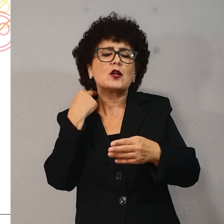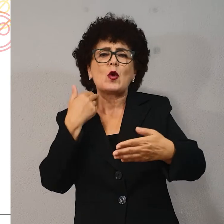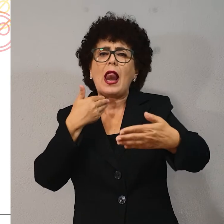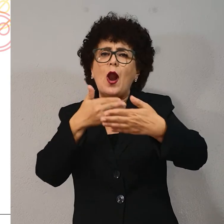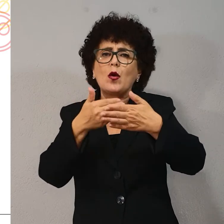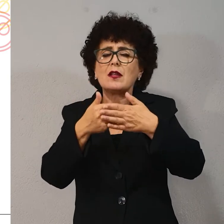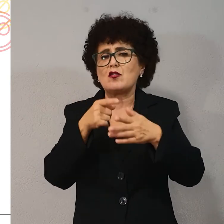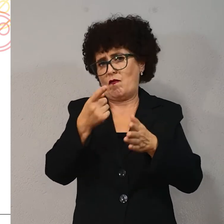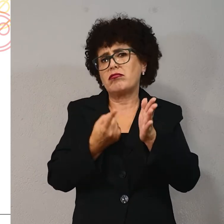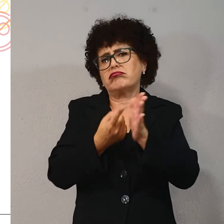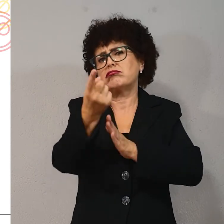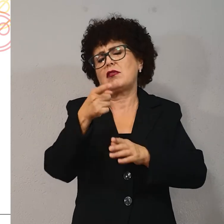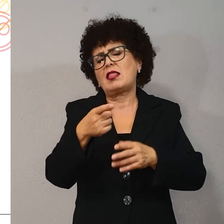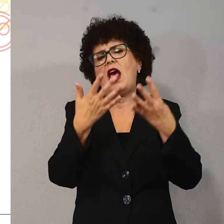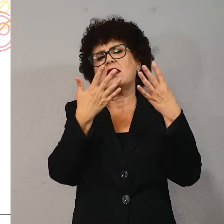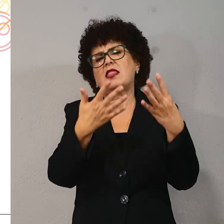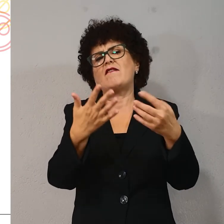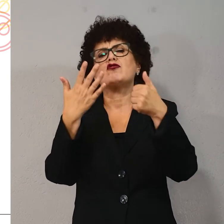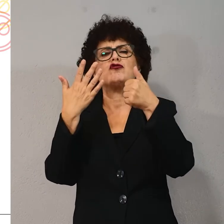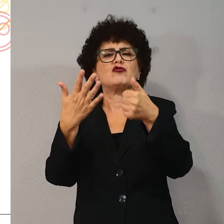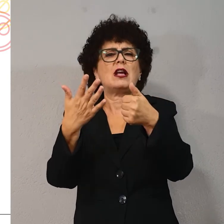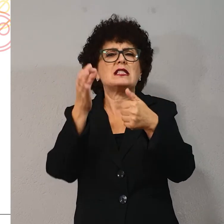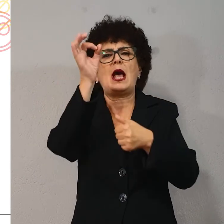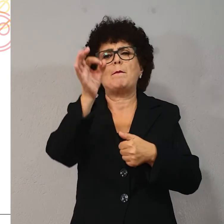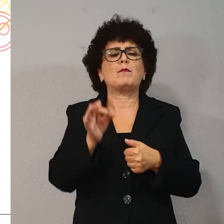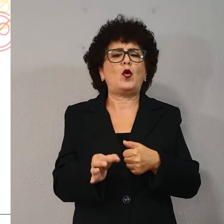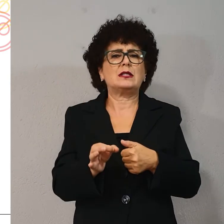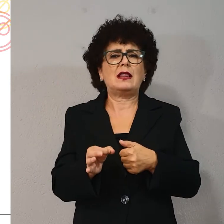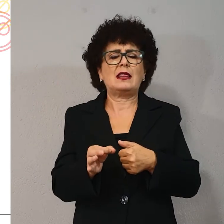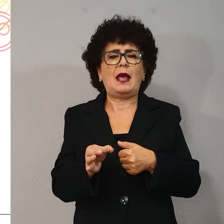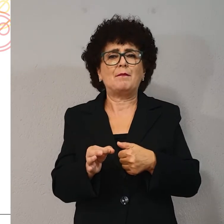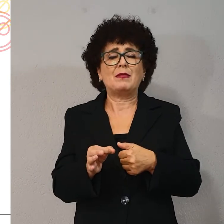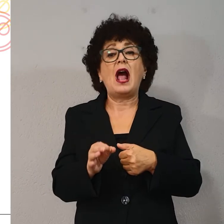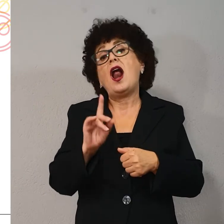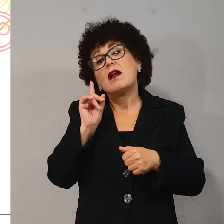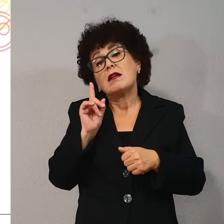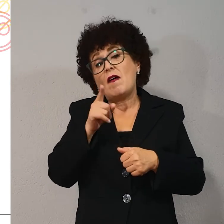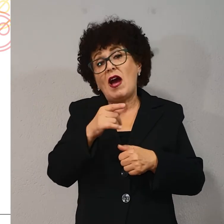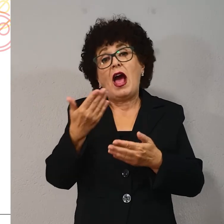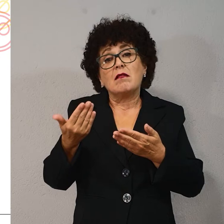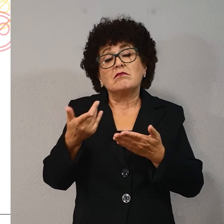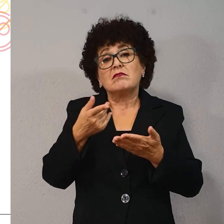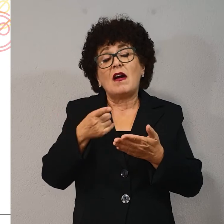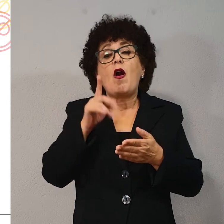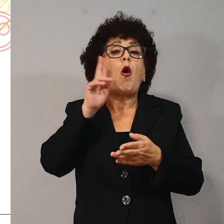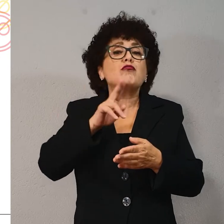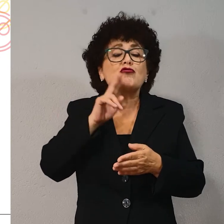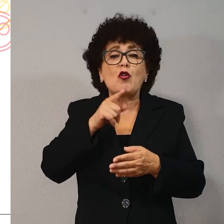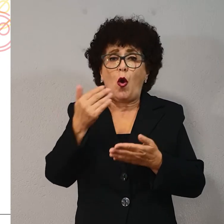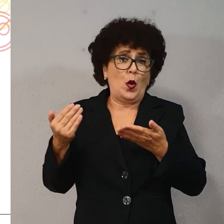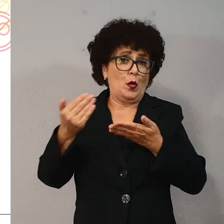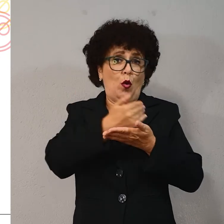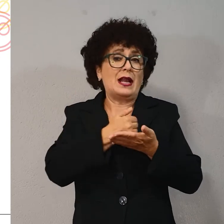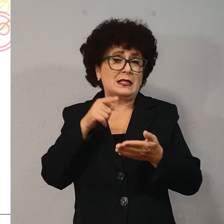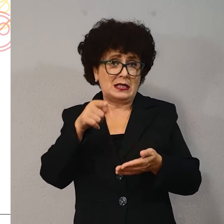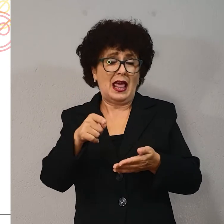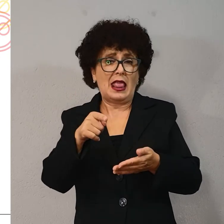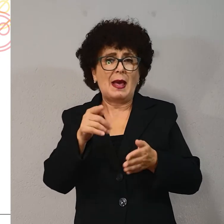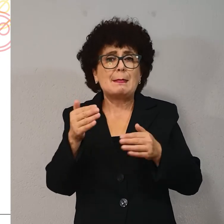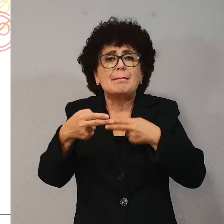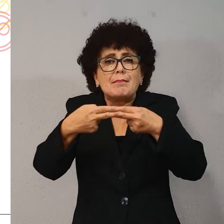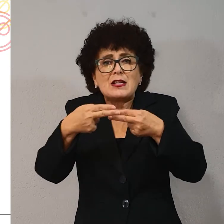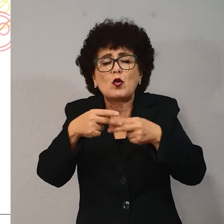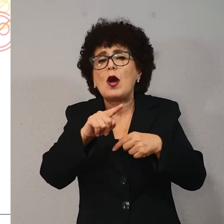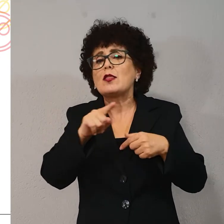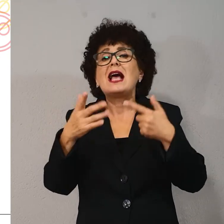однос, ефикасноста е 96%. Сепак ефикасноста при вообичаено користење е поблиску